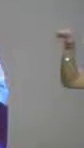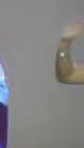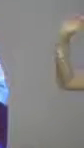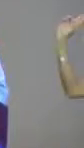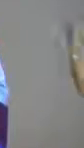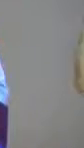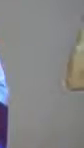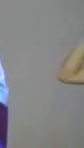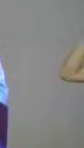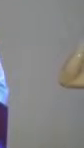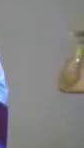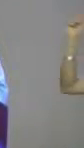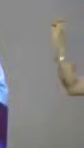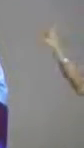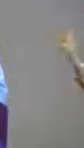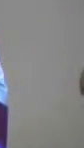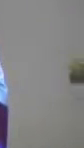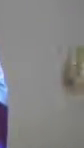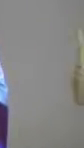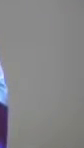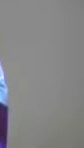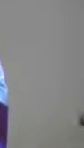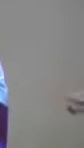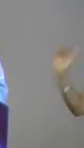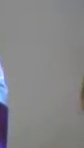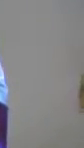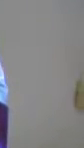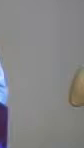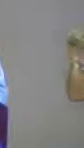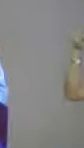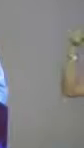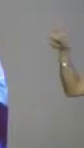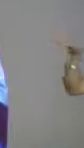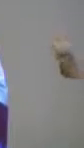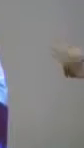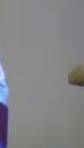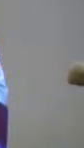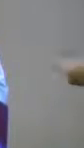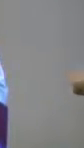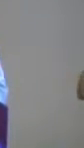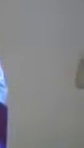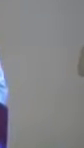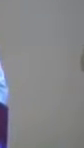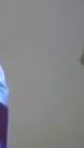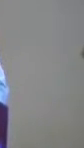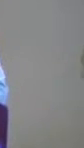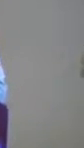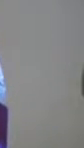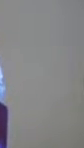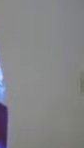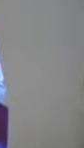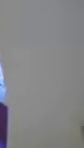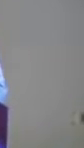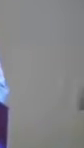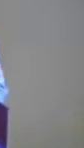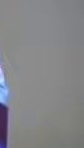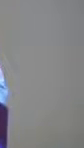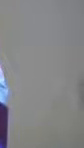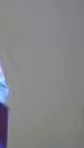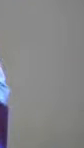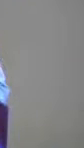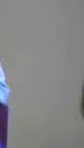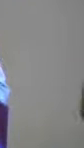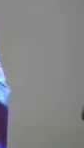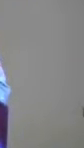México, que tiene una larga trayectoria en el trabajo